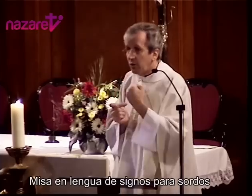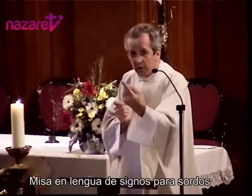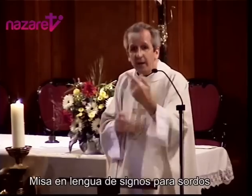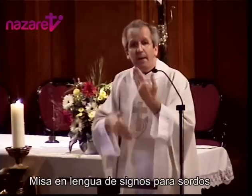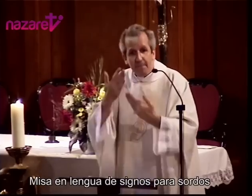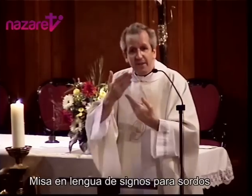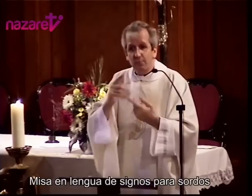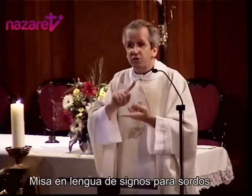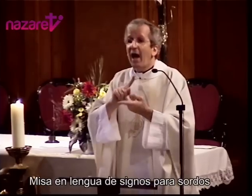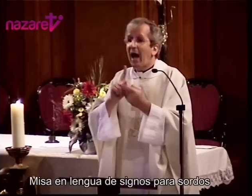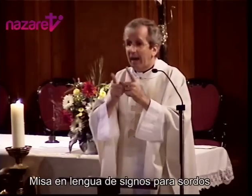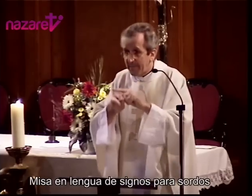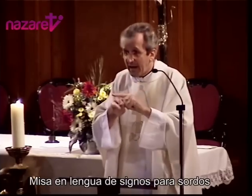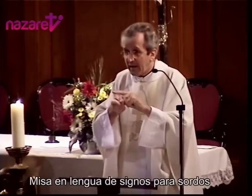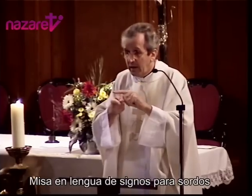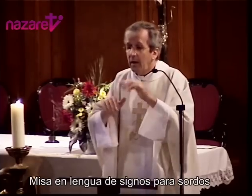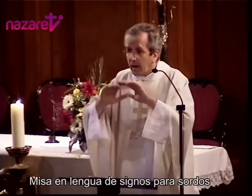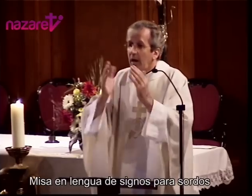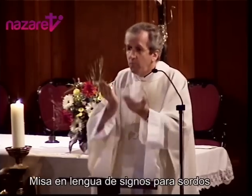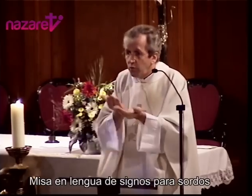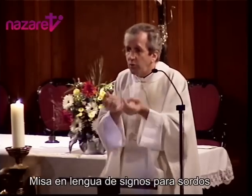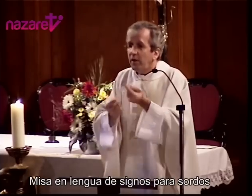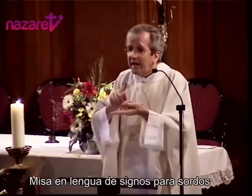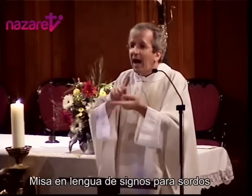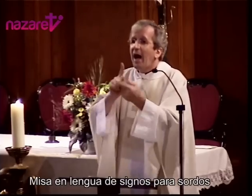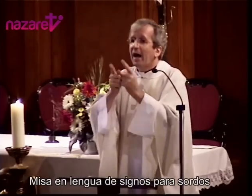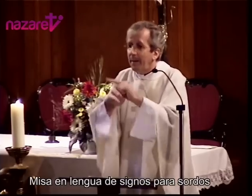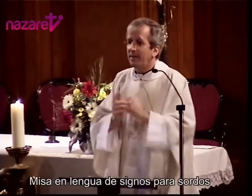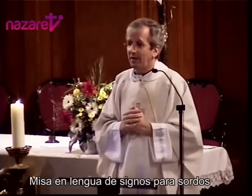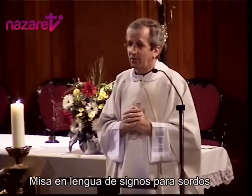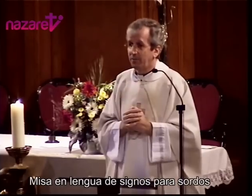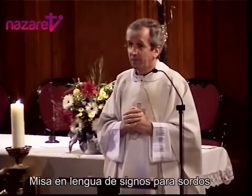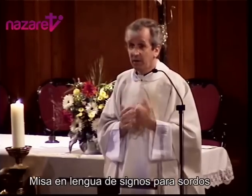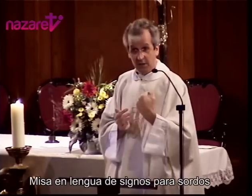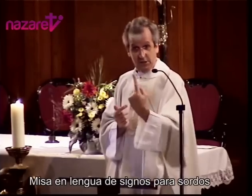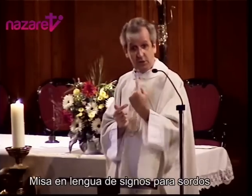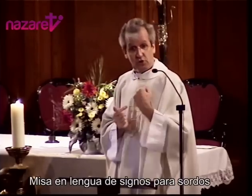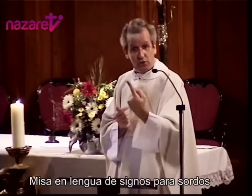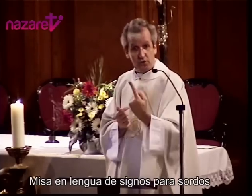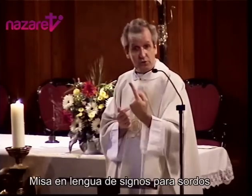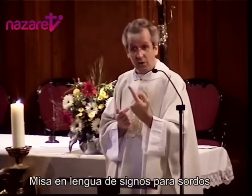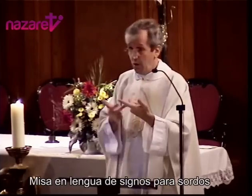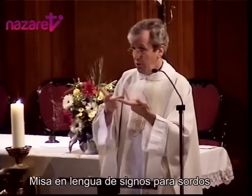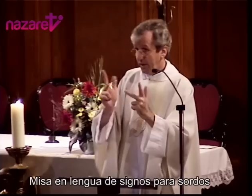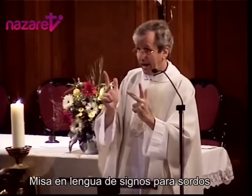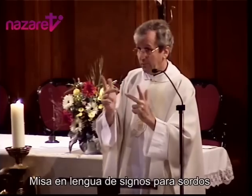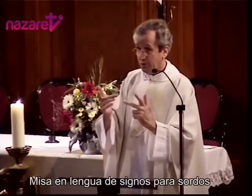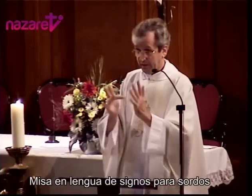empezamos a cambiar, el mundo irá cambiando. Si nosotros no dejamos que